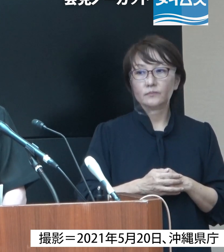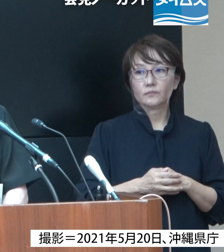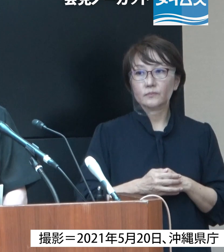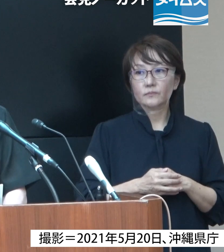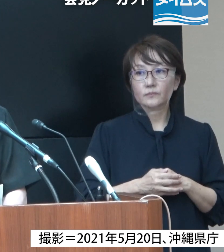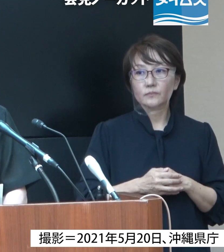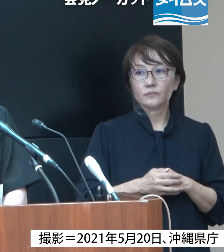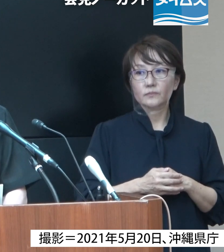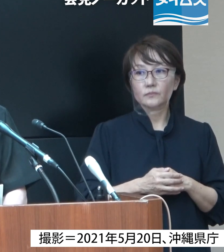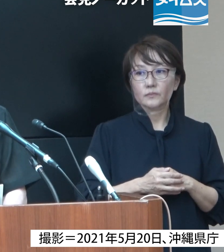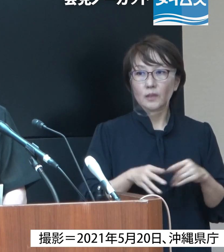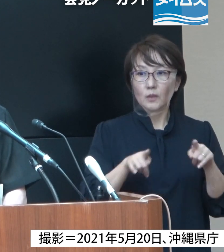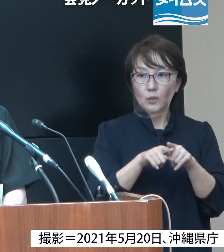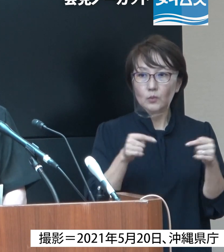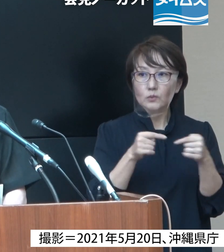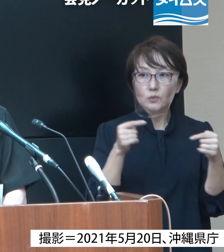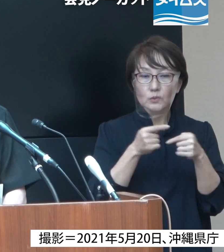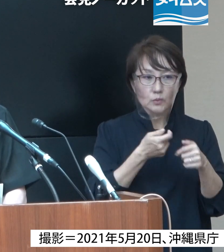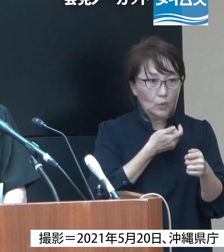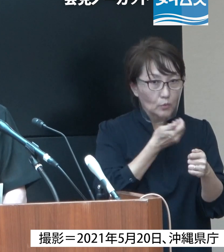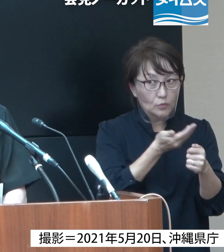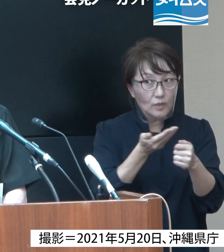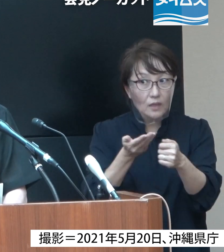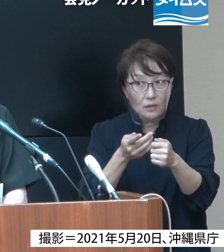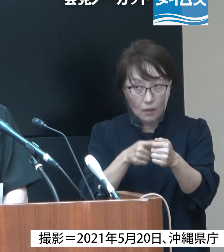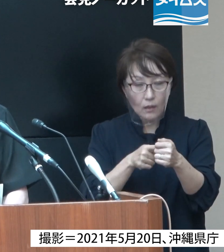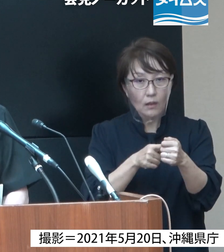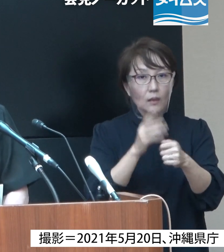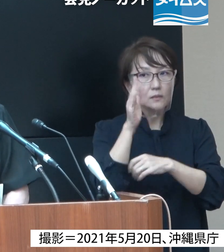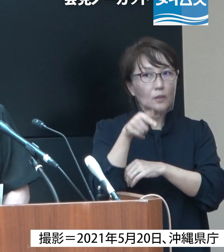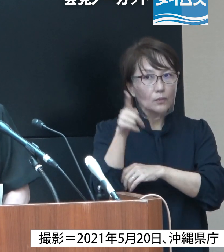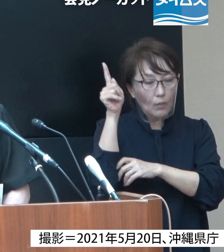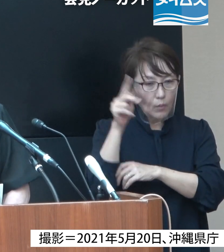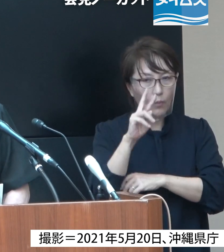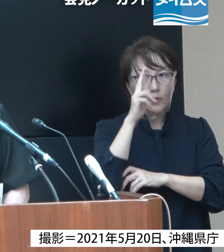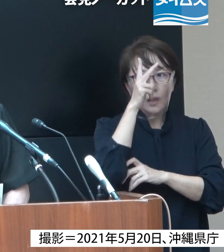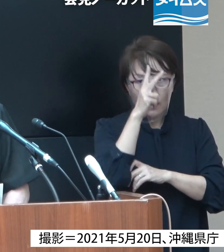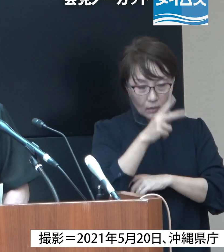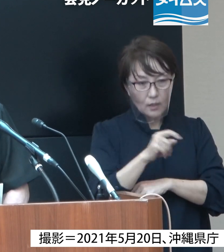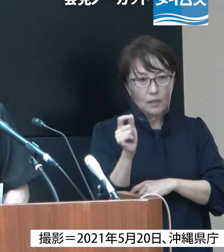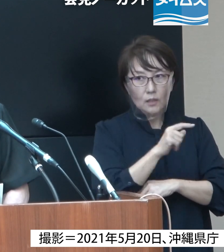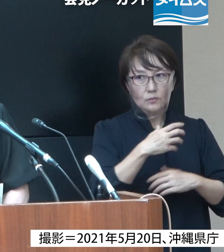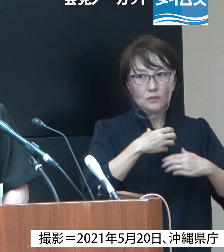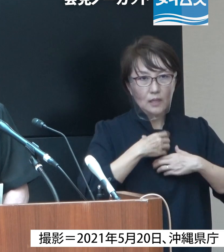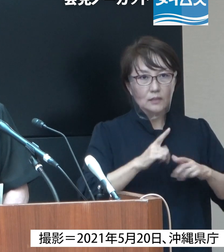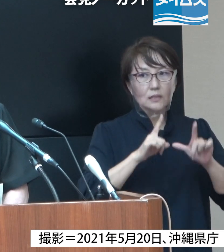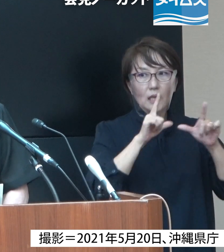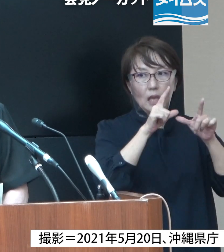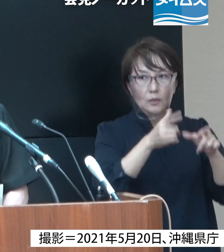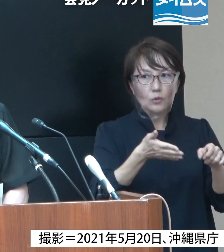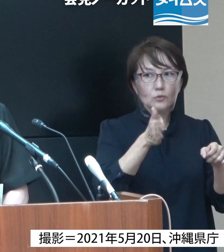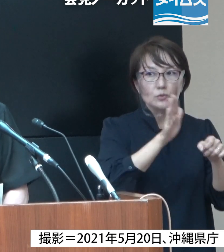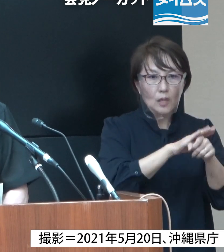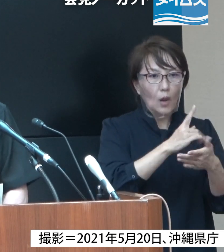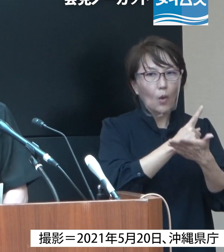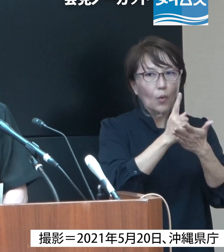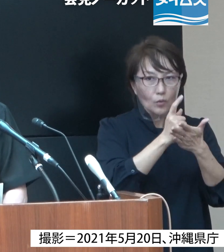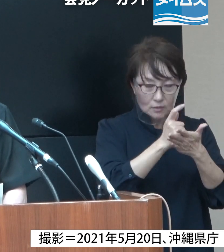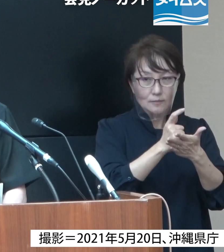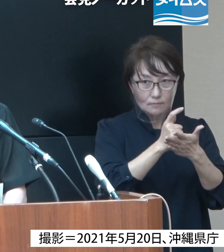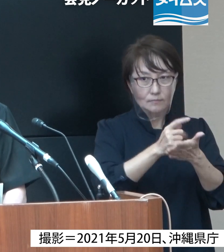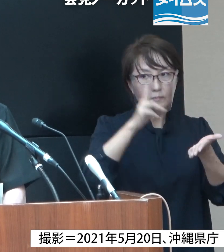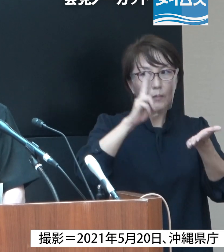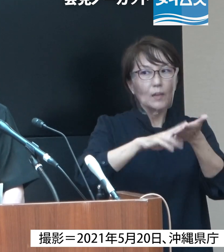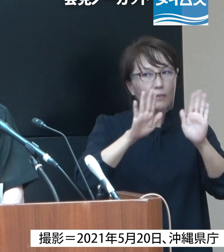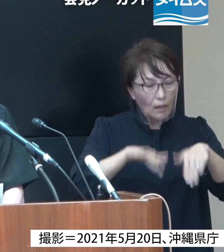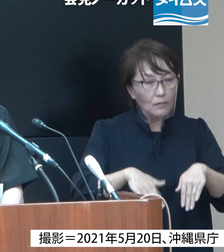て、共同通信の取材で政府が沖縄県も緊急事態宣言の対象に追加する方針を固めたことが